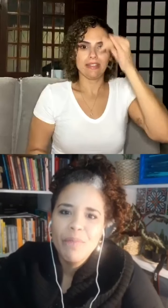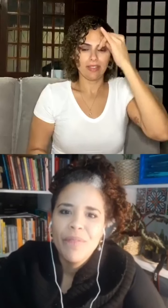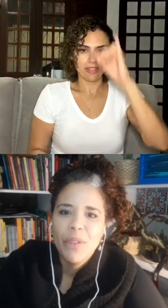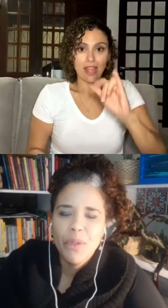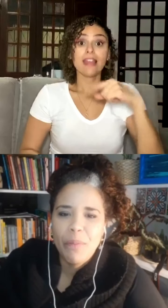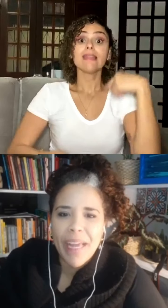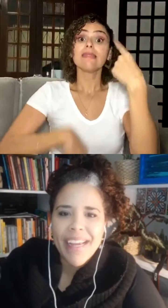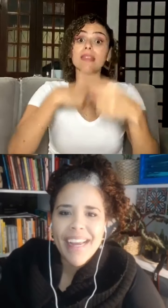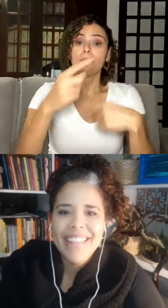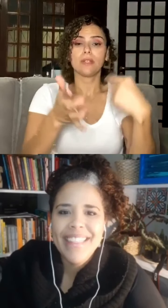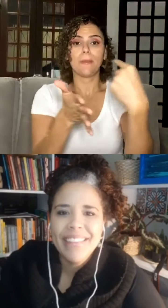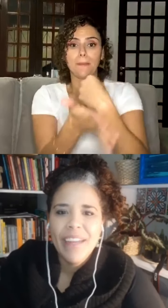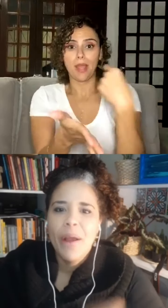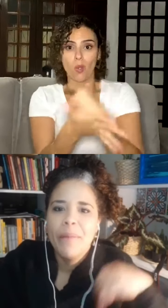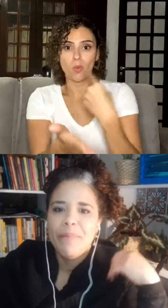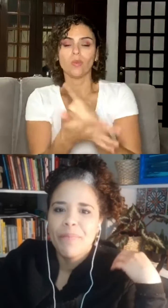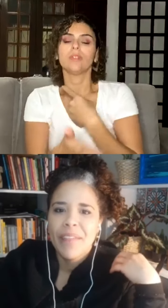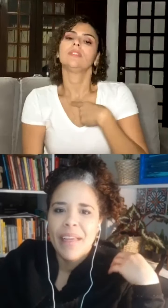Tudo bem, Grazi?